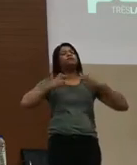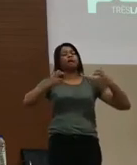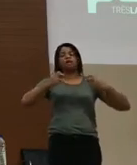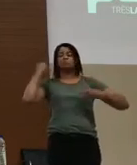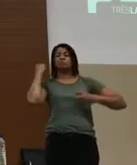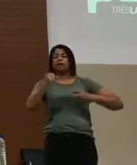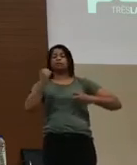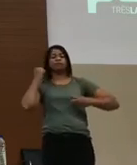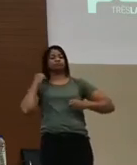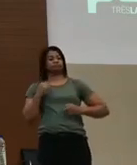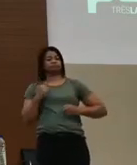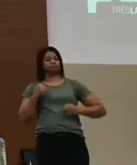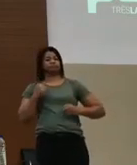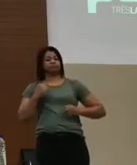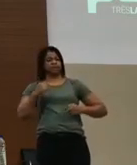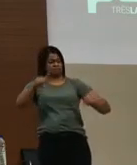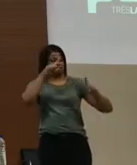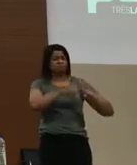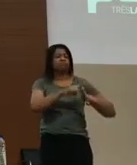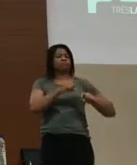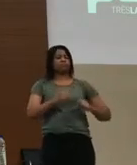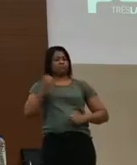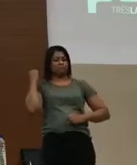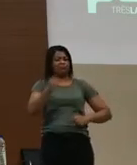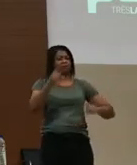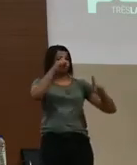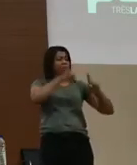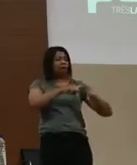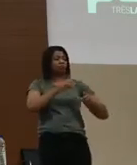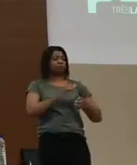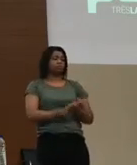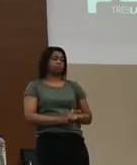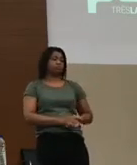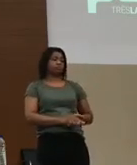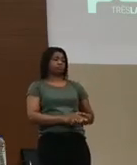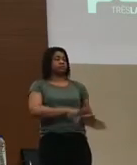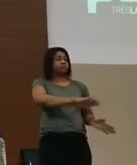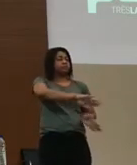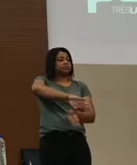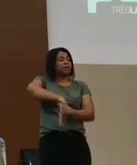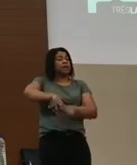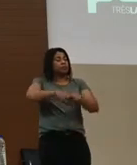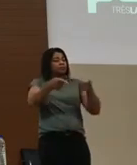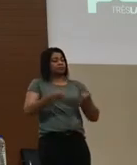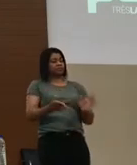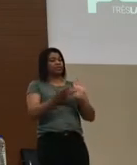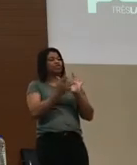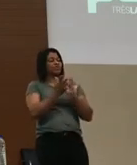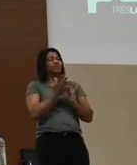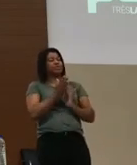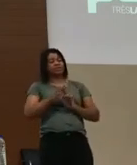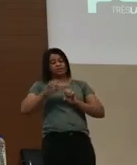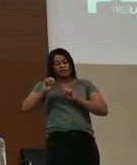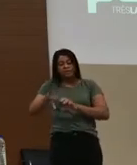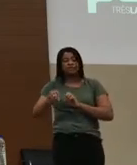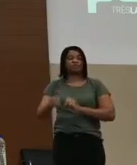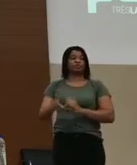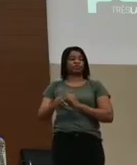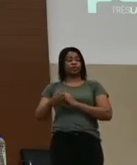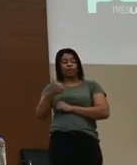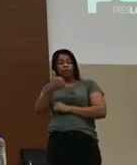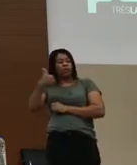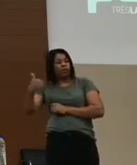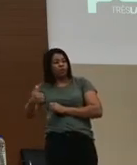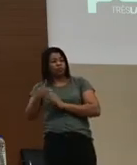E Jesus fala para vocês vão fazer obra maior, vocês vão fazer coisas maiores. Vocês que creem em mim, quem crê